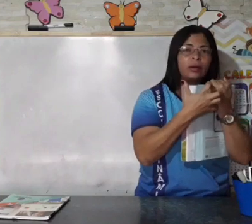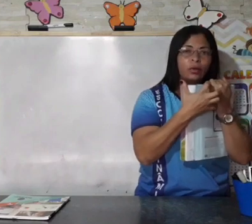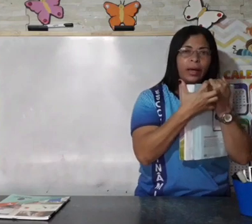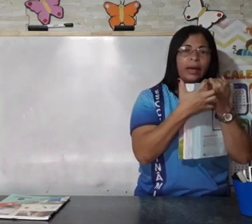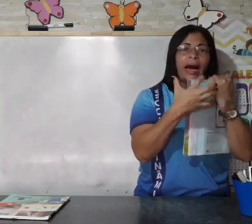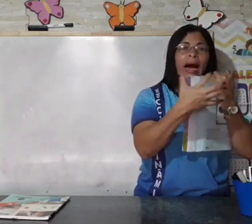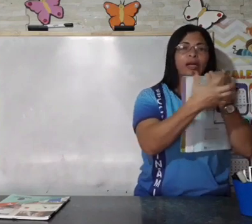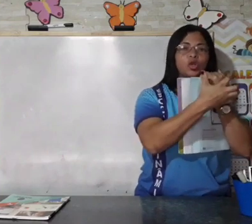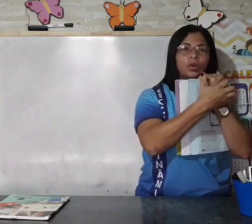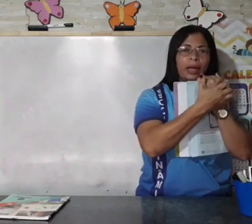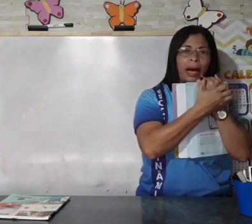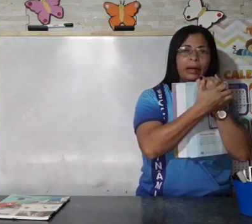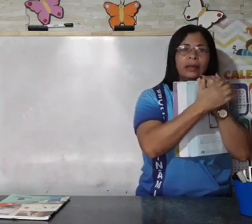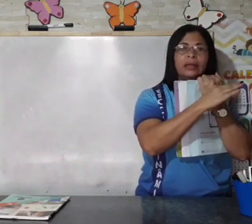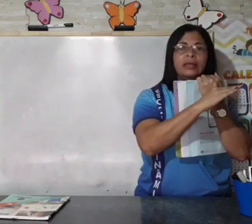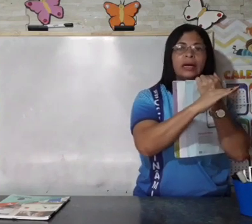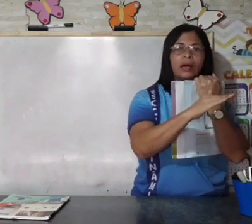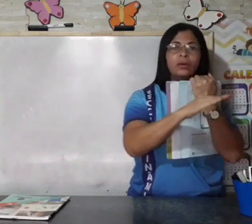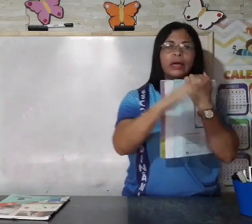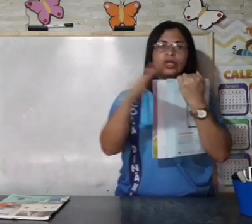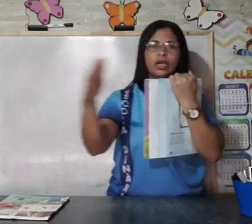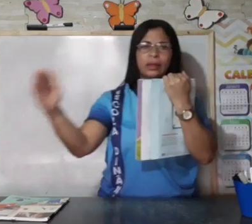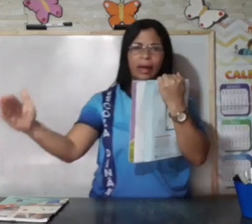é? Ajudar, não rejeitar.